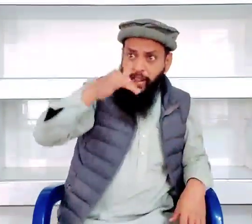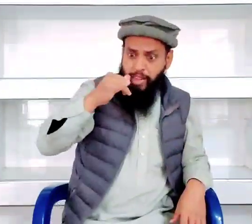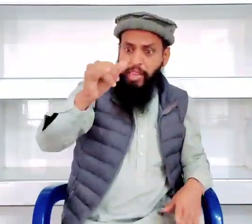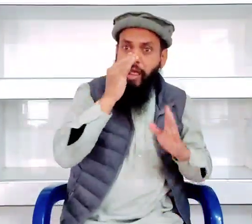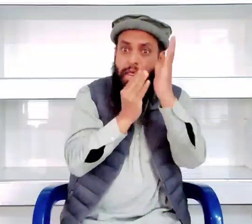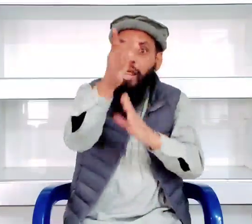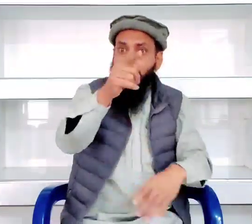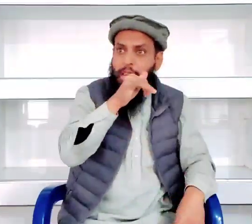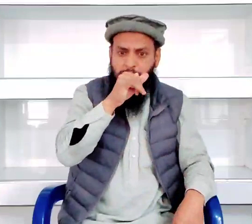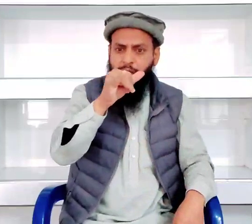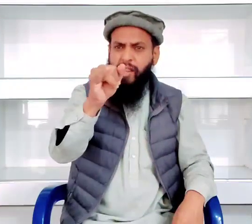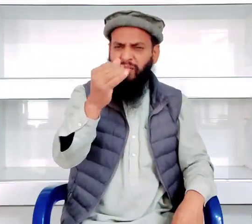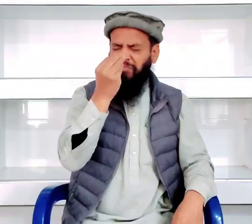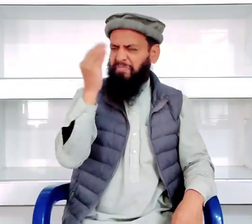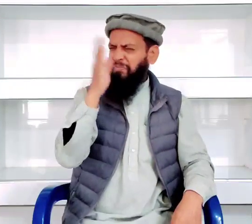دیش نالا